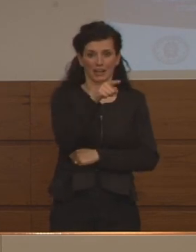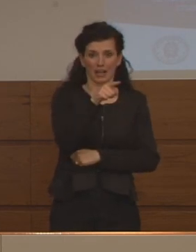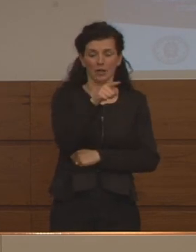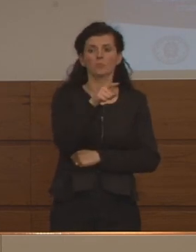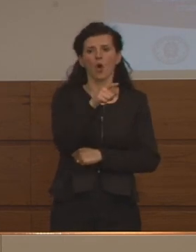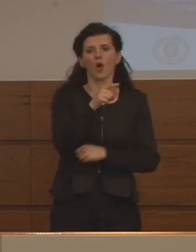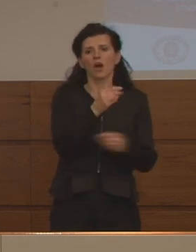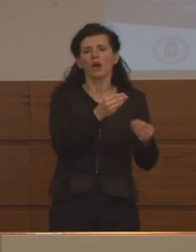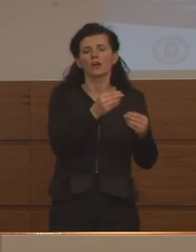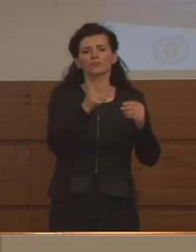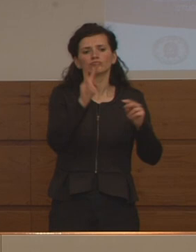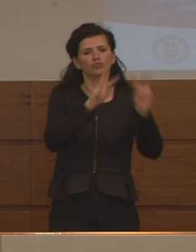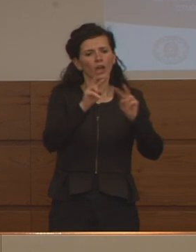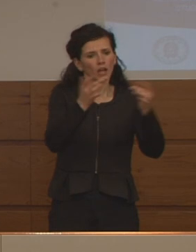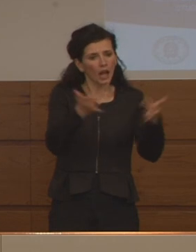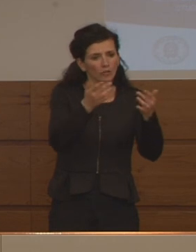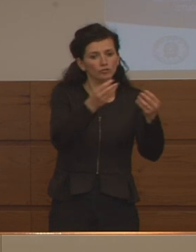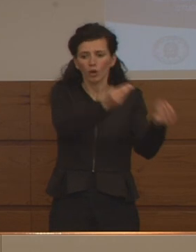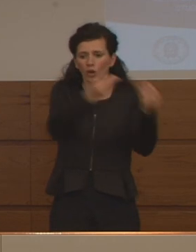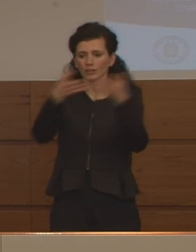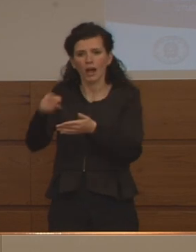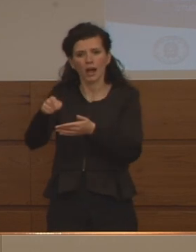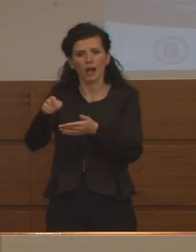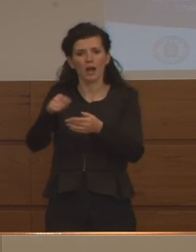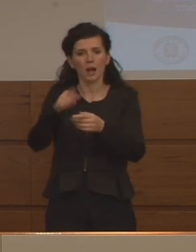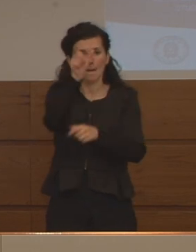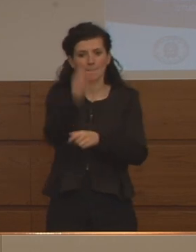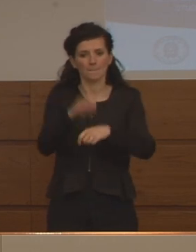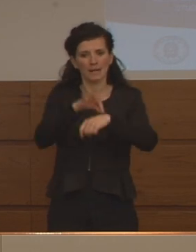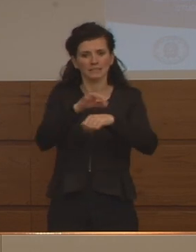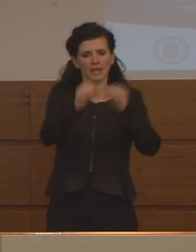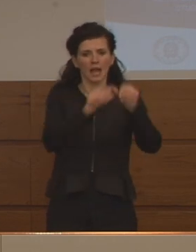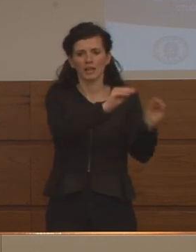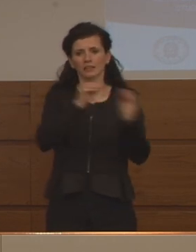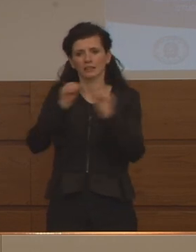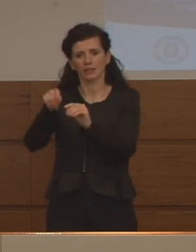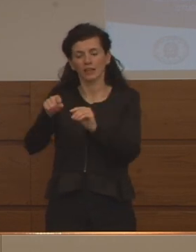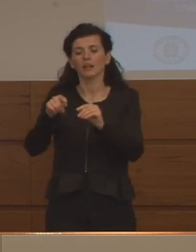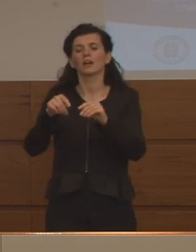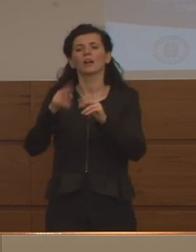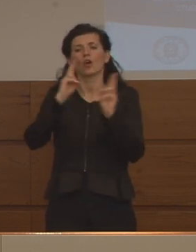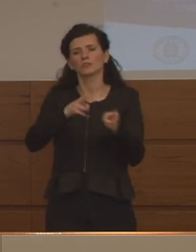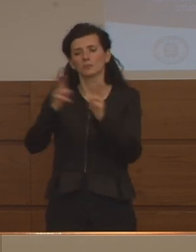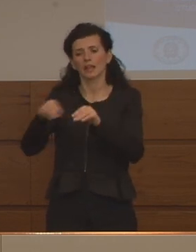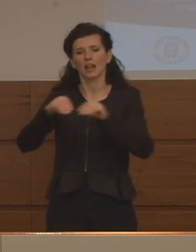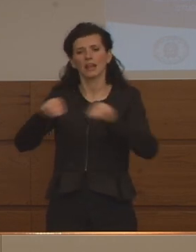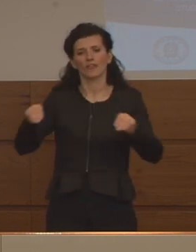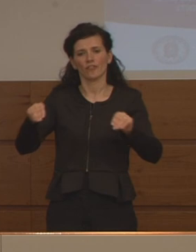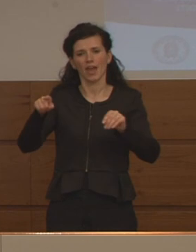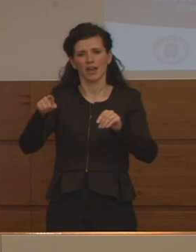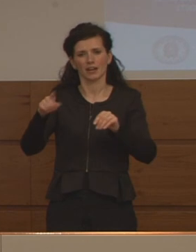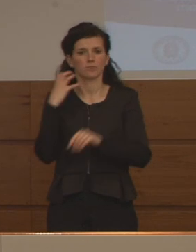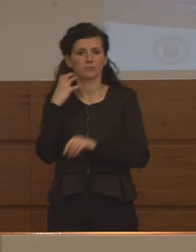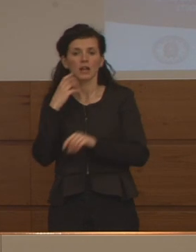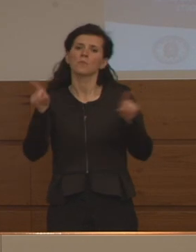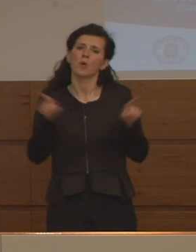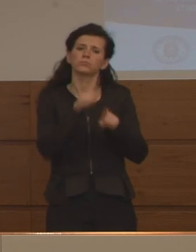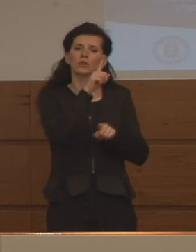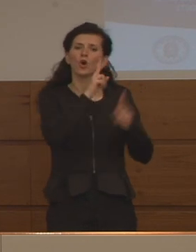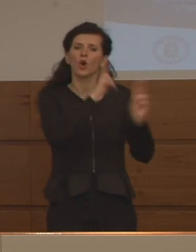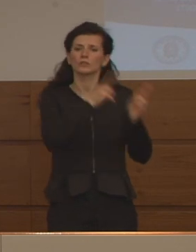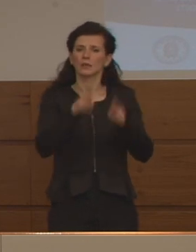evidentemente si è verificato anche per l'ospedale costruito la fiera di milano lo cito come un